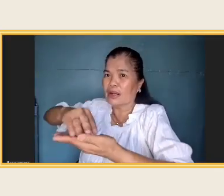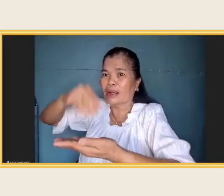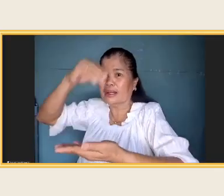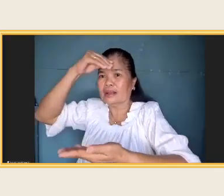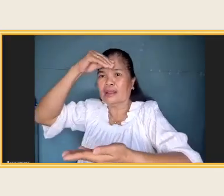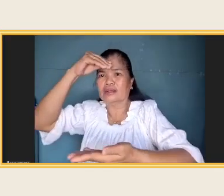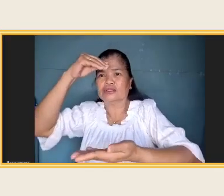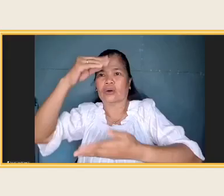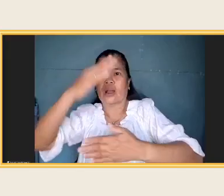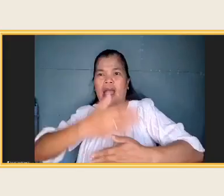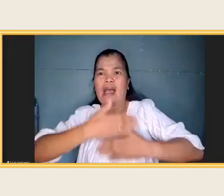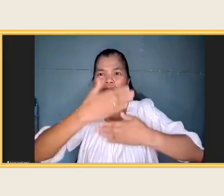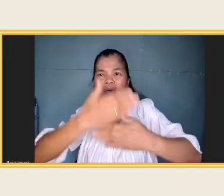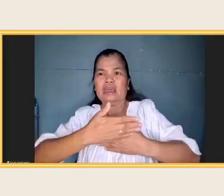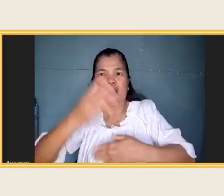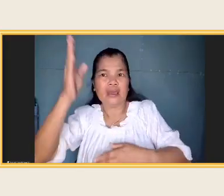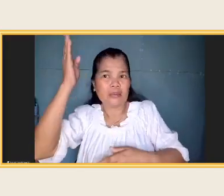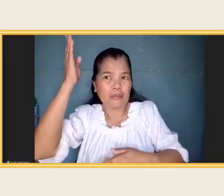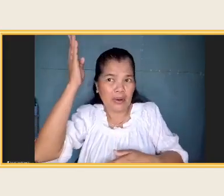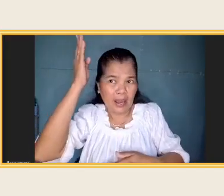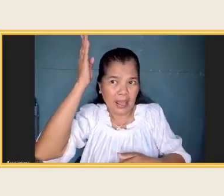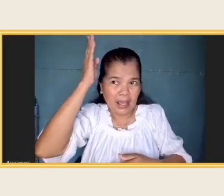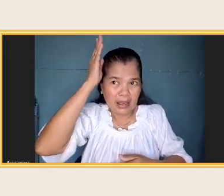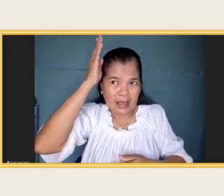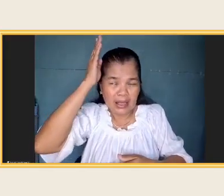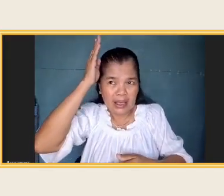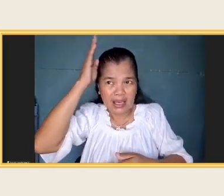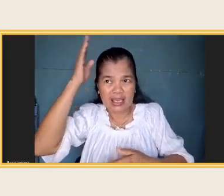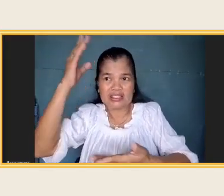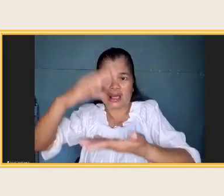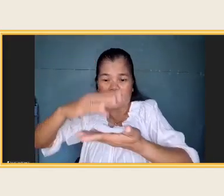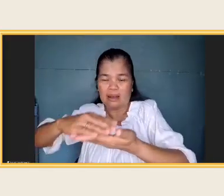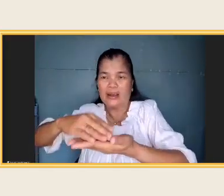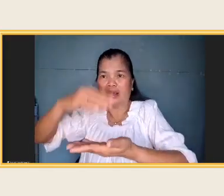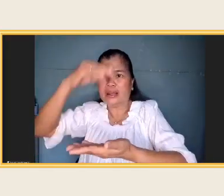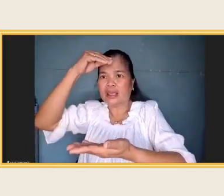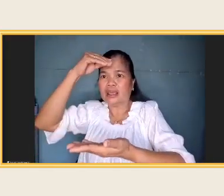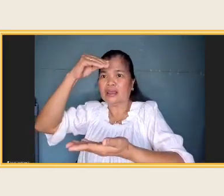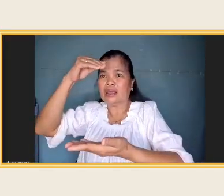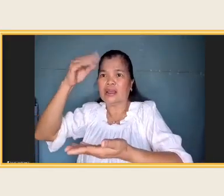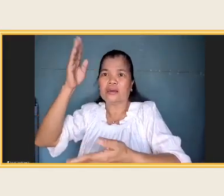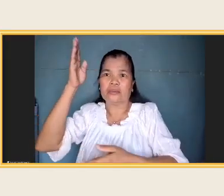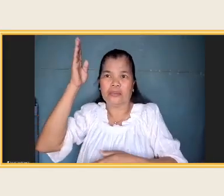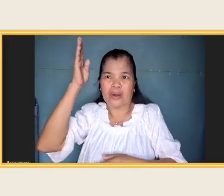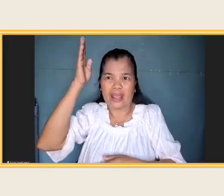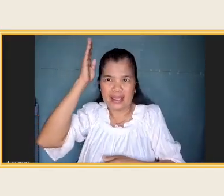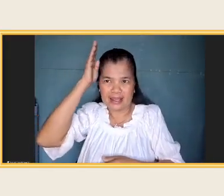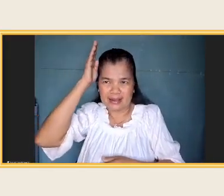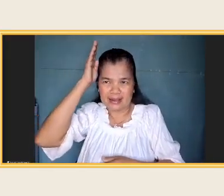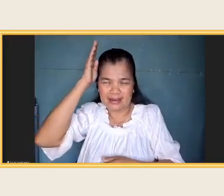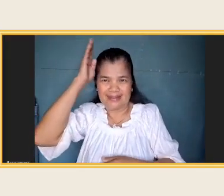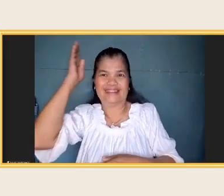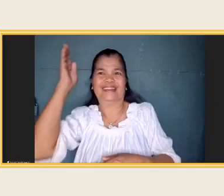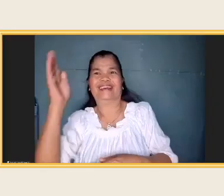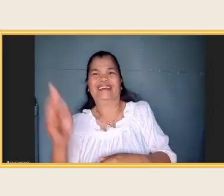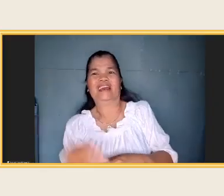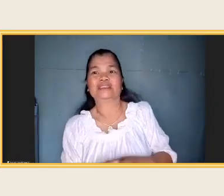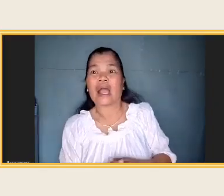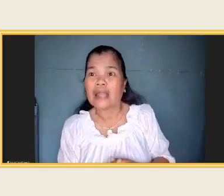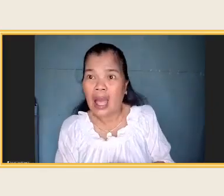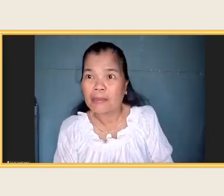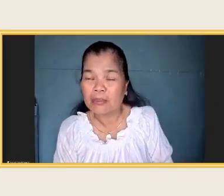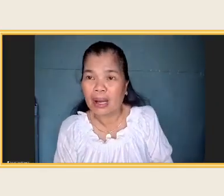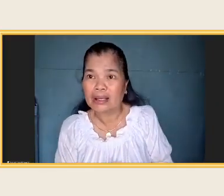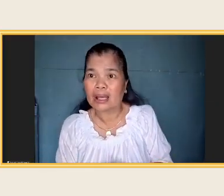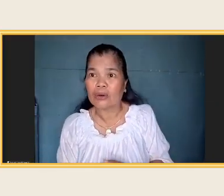mo. Learn. So, happy brain is a learning brain. Yan.